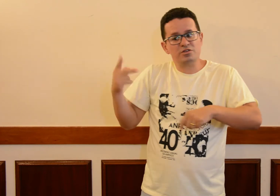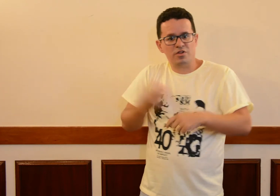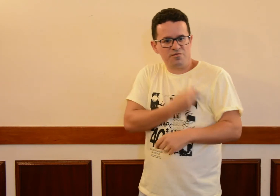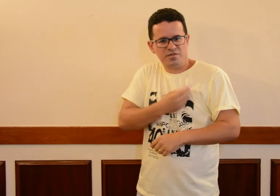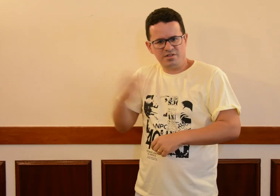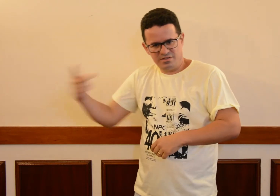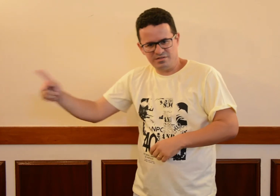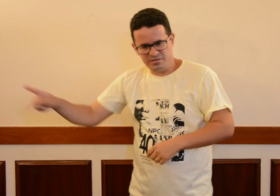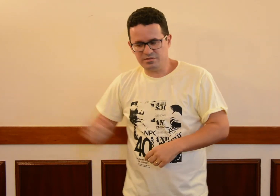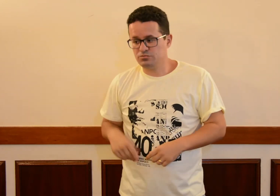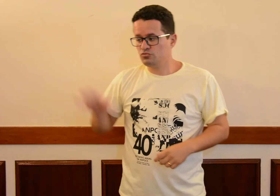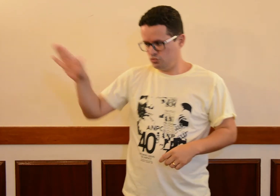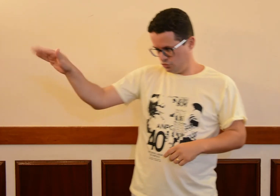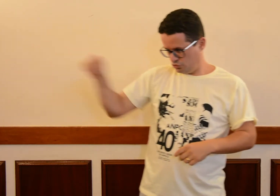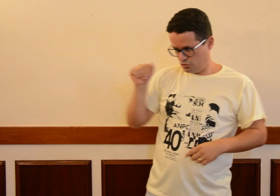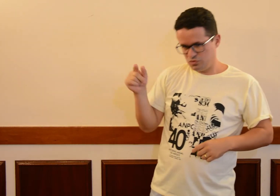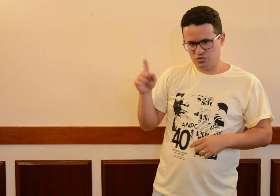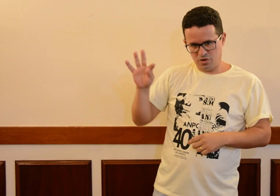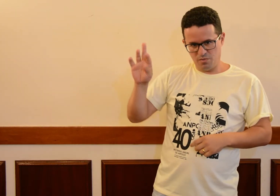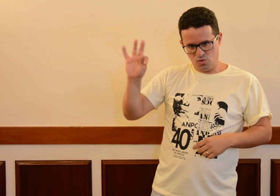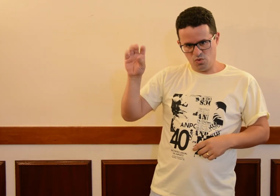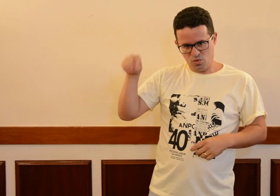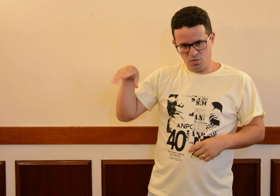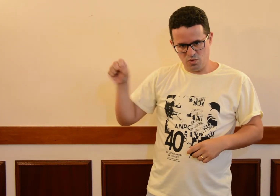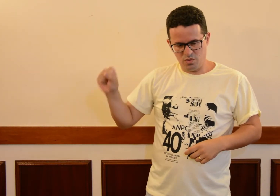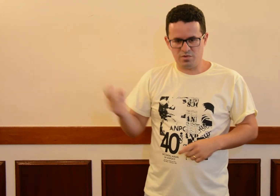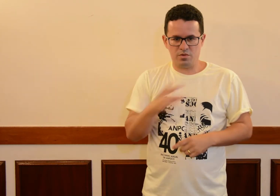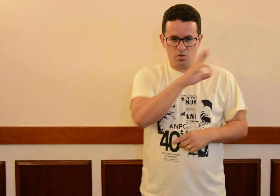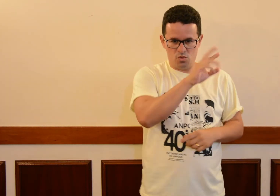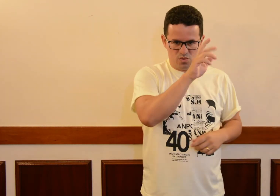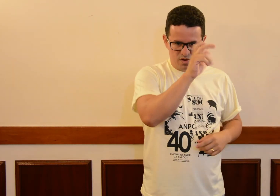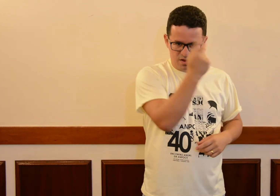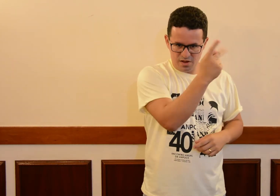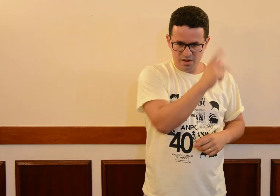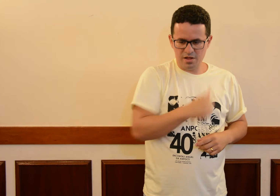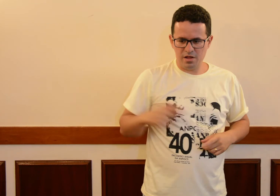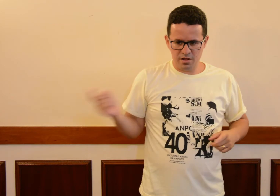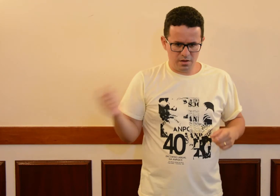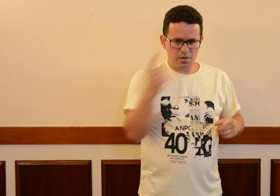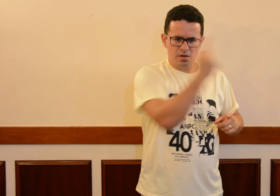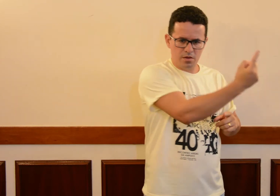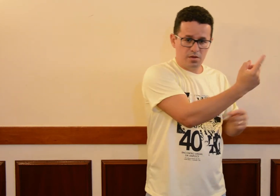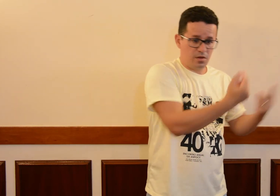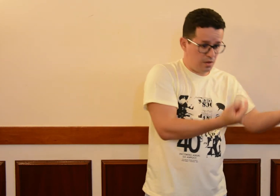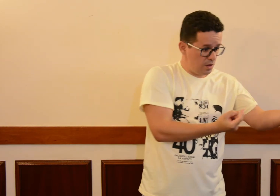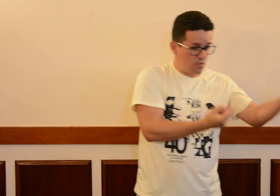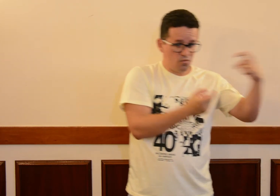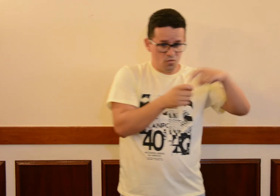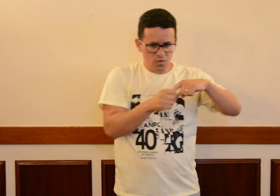RH essa manhã e, ao voltar, eu perguntei: e aí? E ele respondeu: